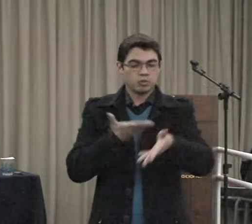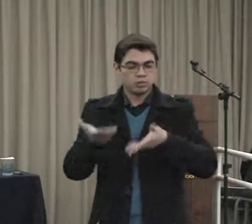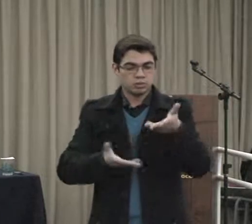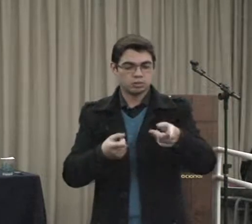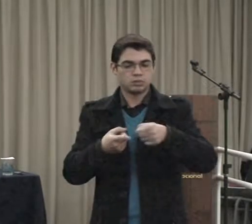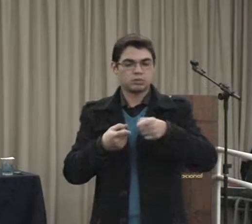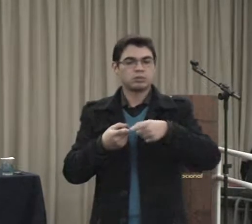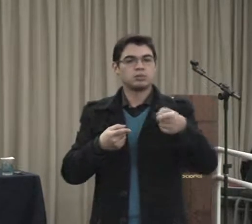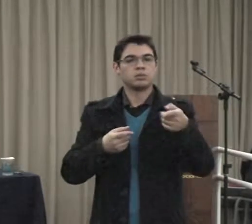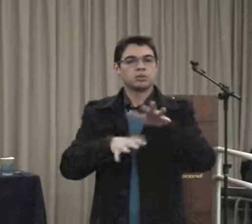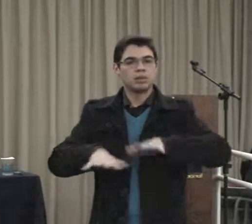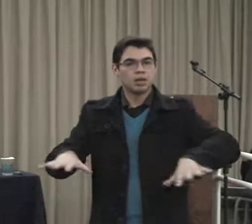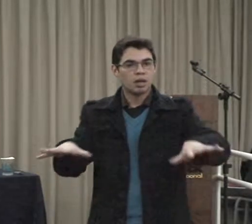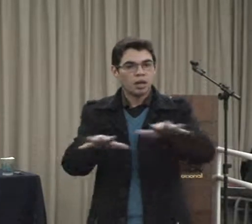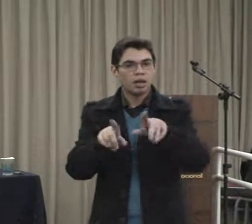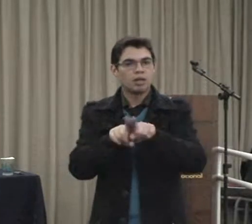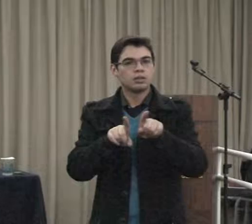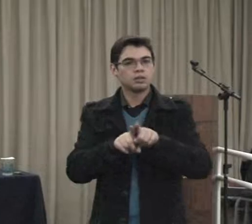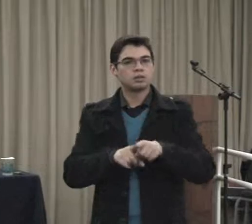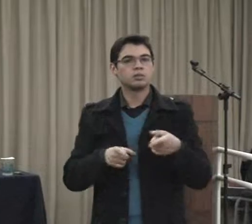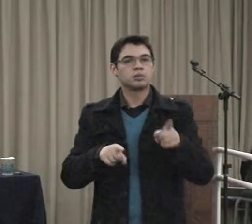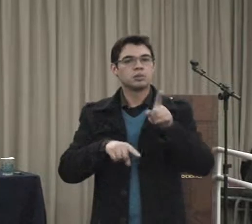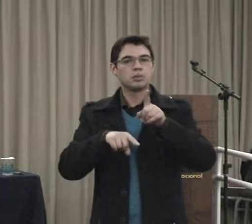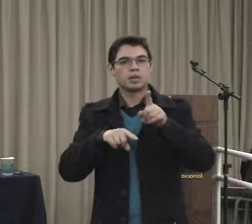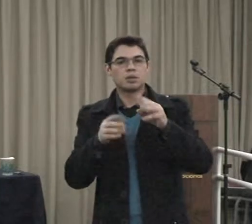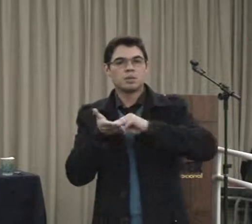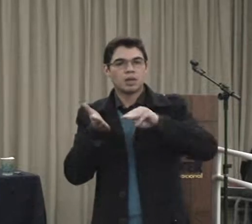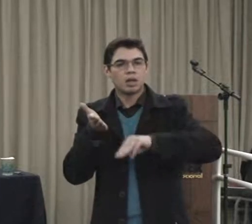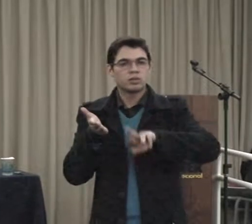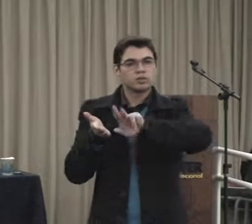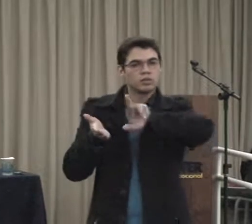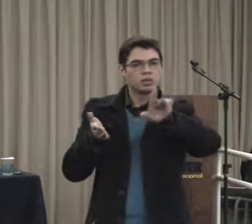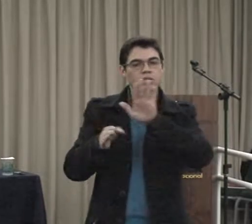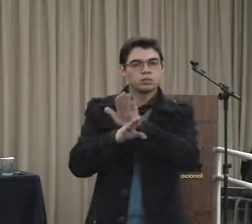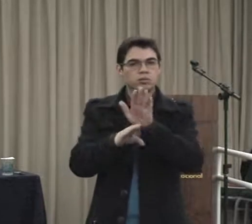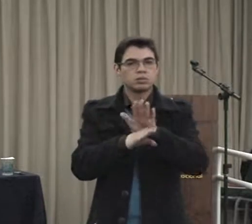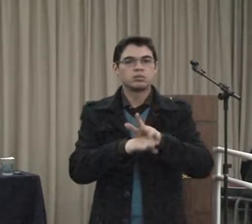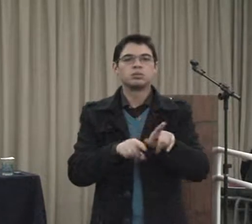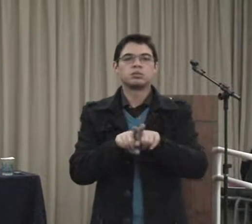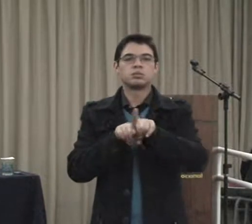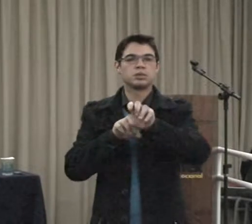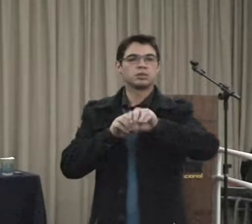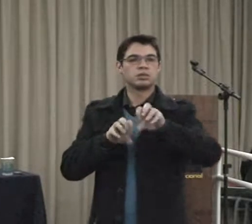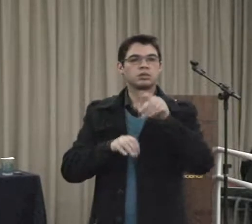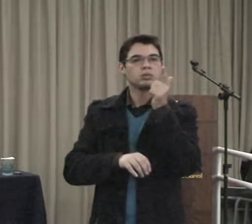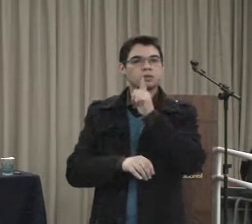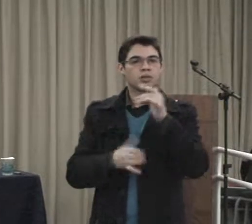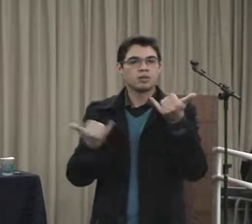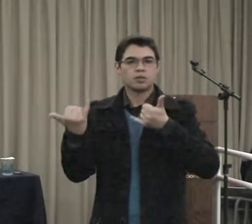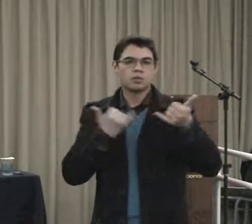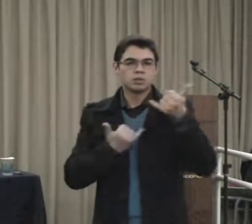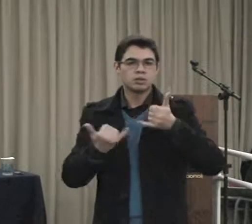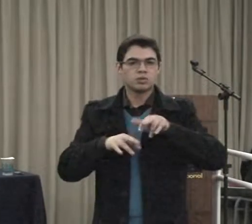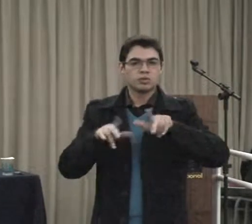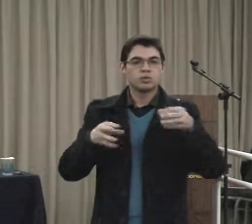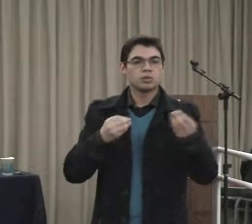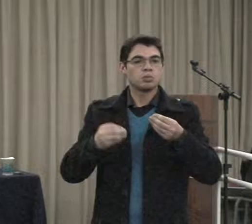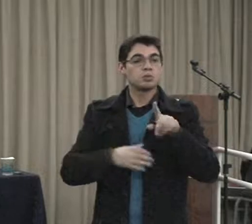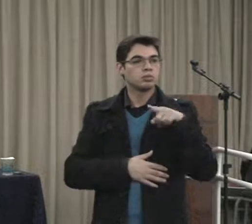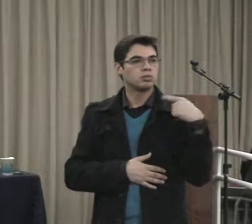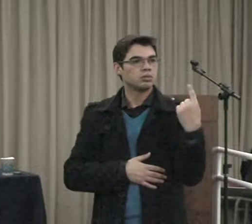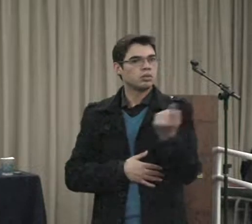novos mercados, novos modelos de negócio, novos métodos de gestão e divulgação de informações. O que, que isso tem a ver com o